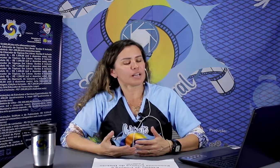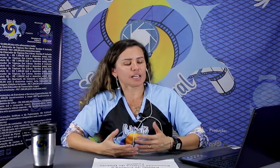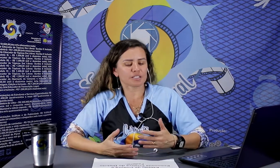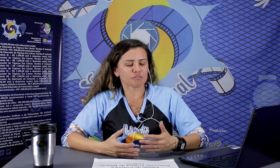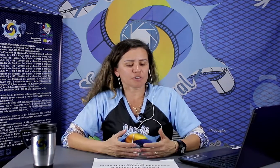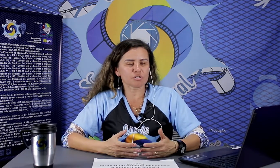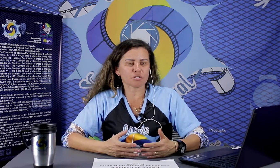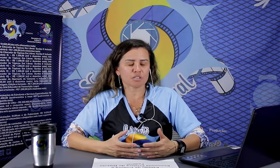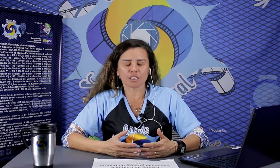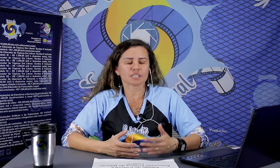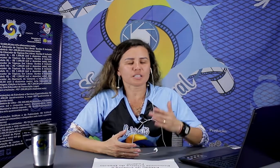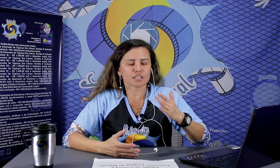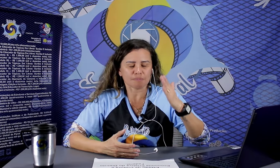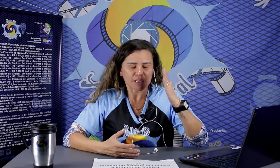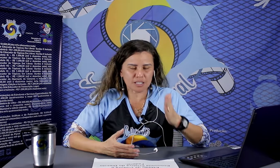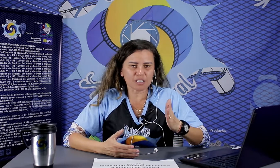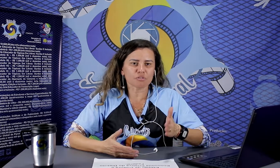esse vídeo, esse livro ser um